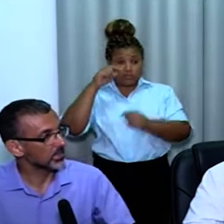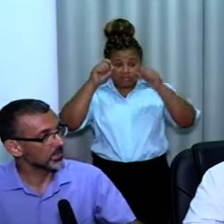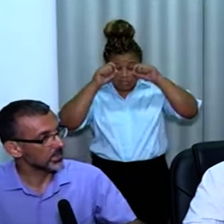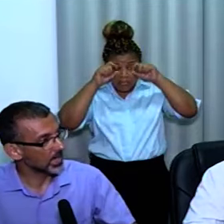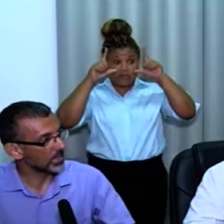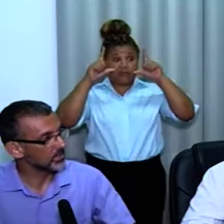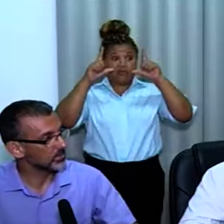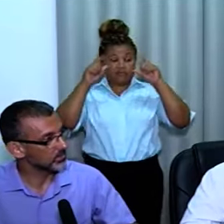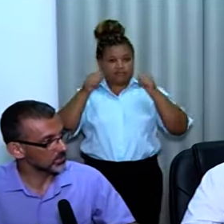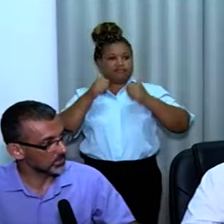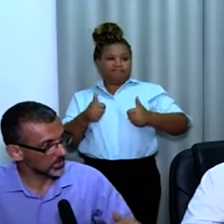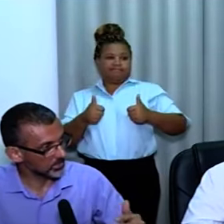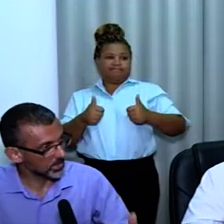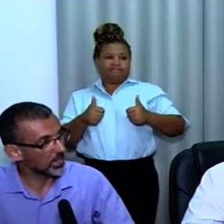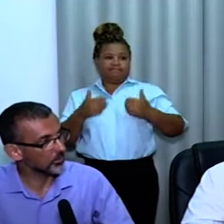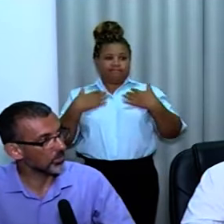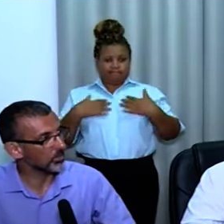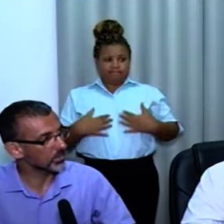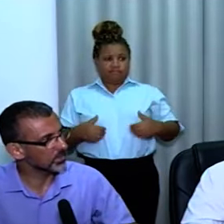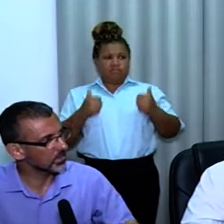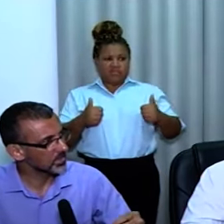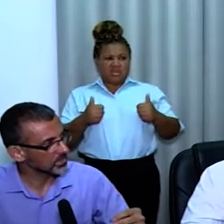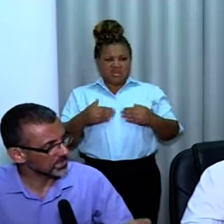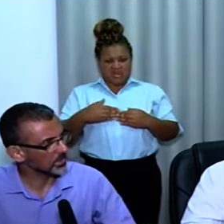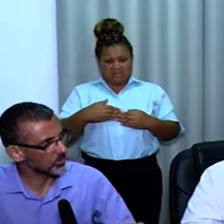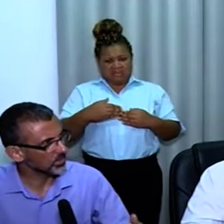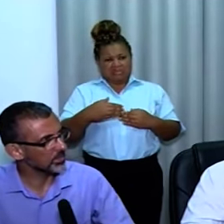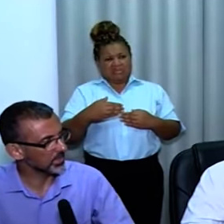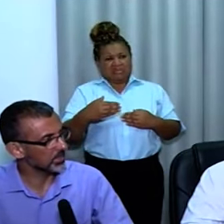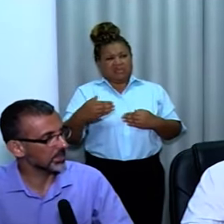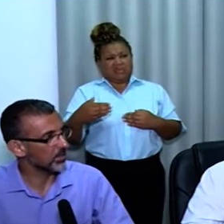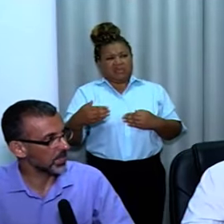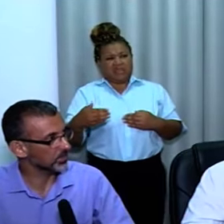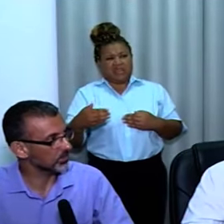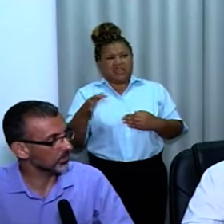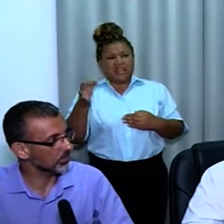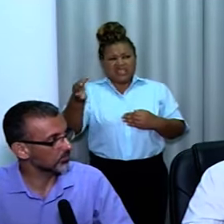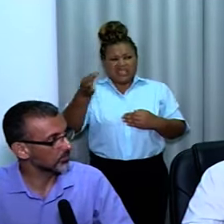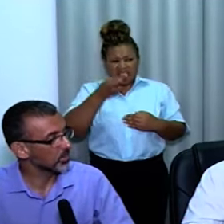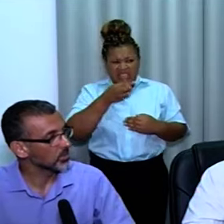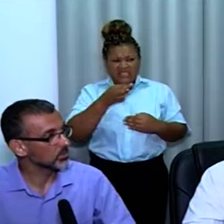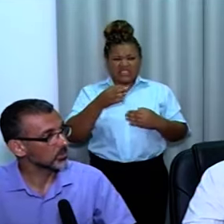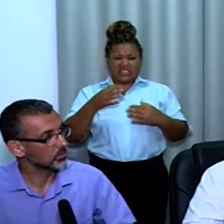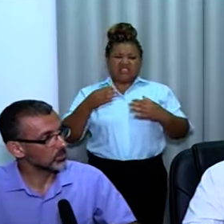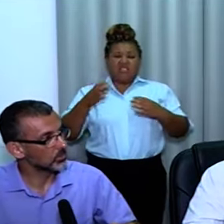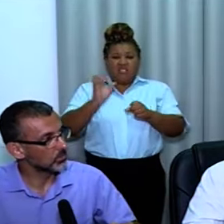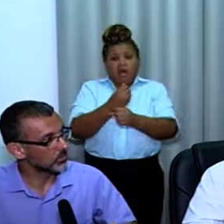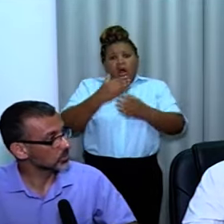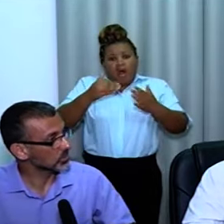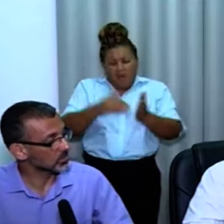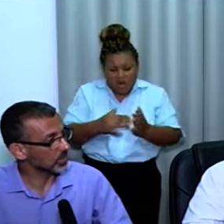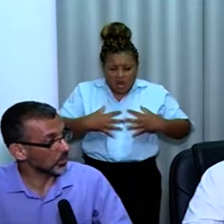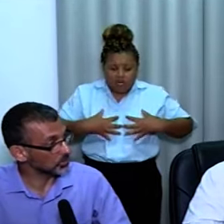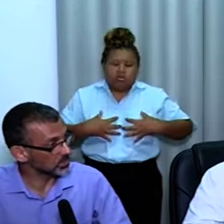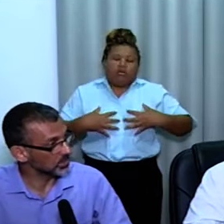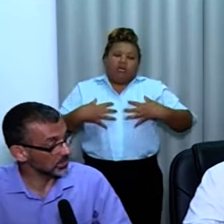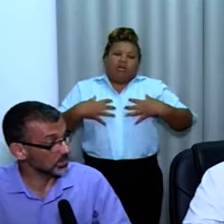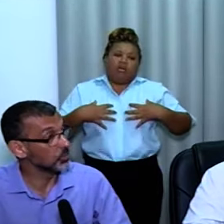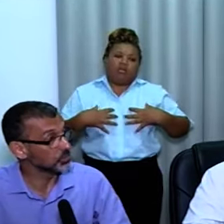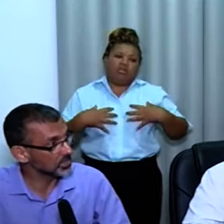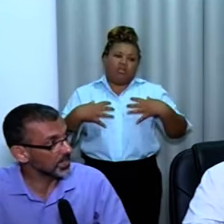Mais là, nous avons un rapport qui, sa symptôme, il ne réapparaît encore. Donc, so, nous autres